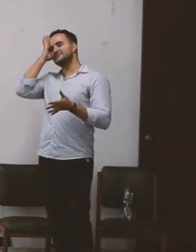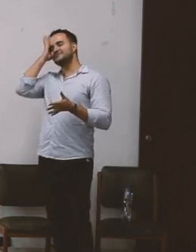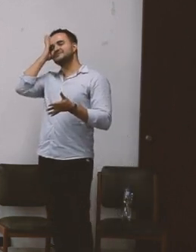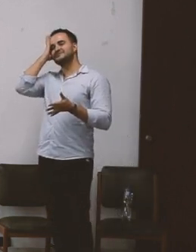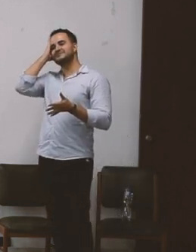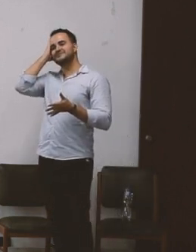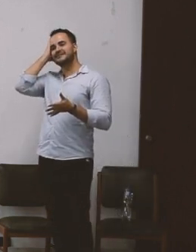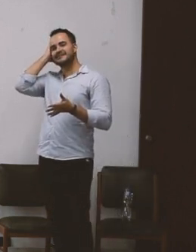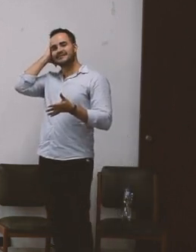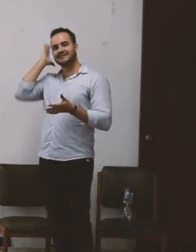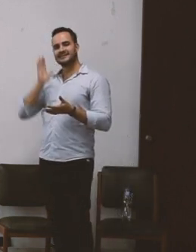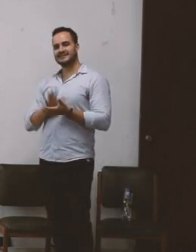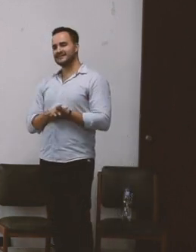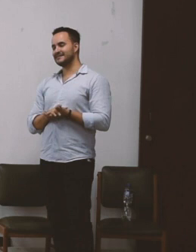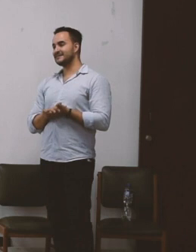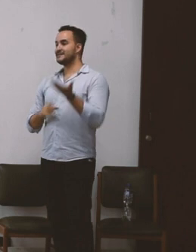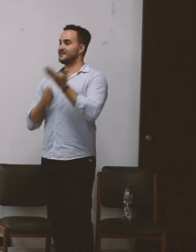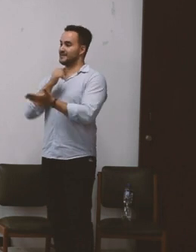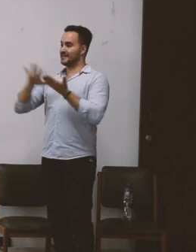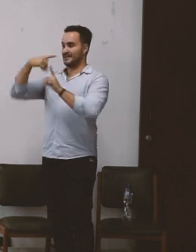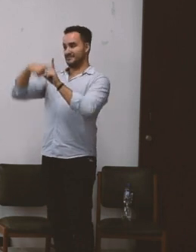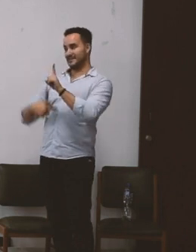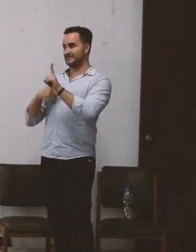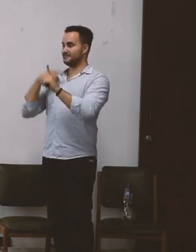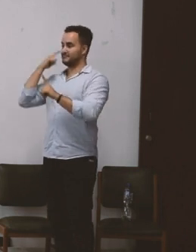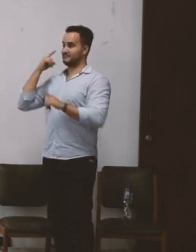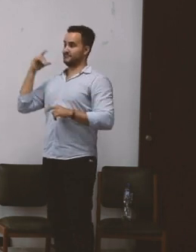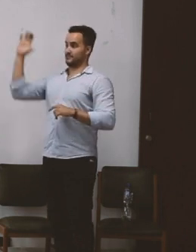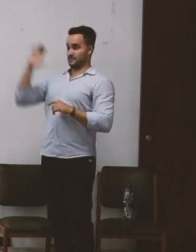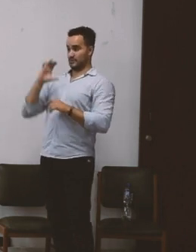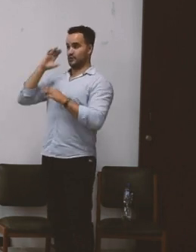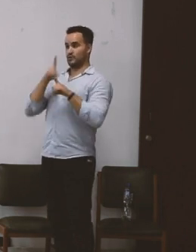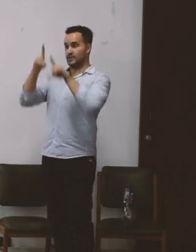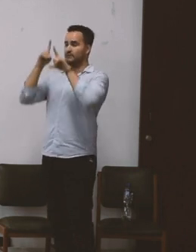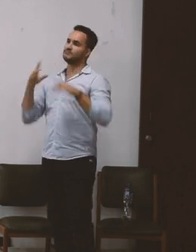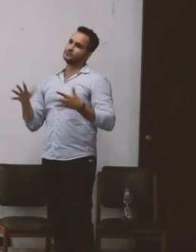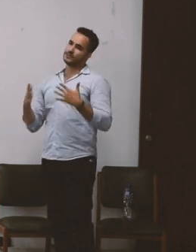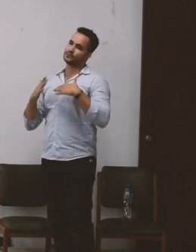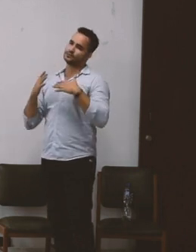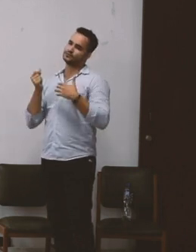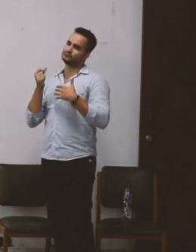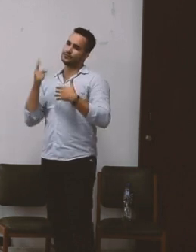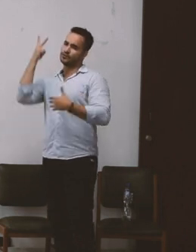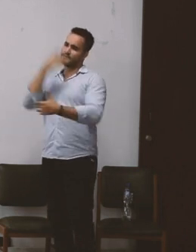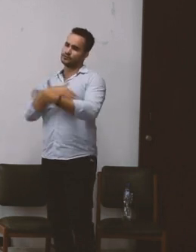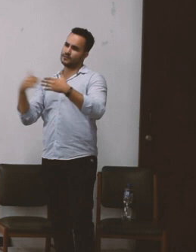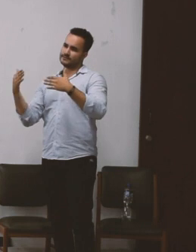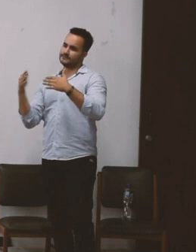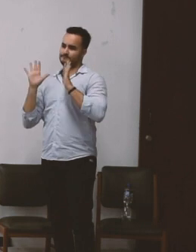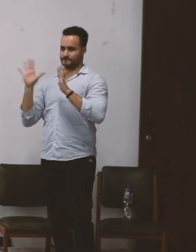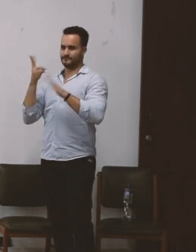aproximadamente la beca mensual que da para programas de doctorado es arriba de los 2 millones,